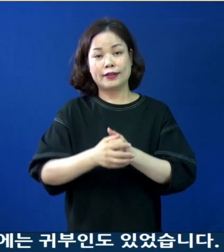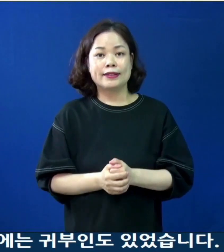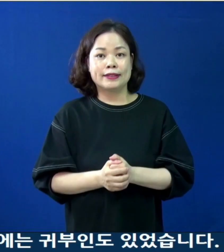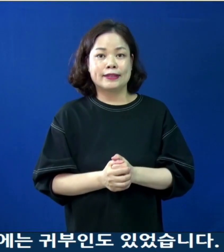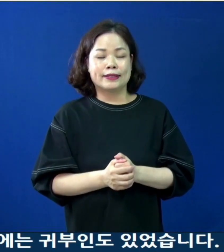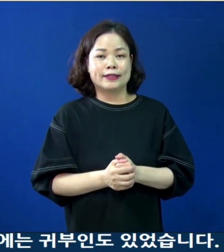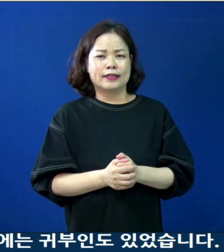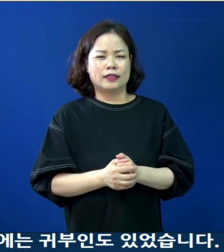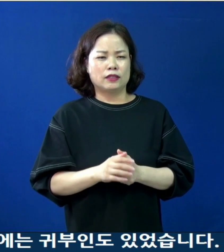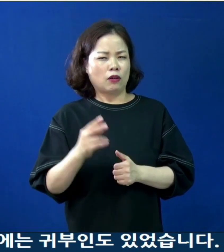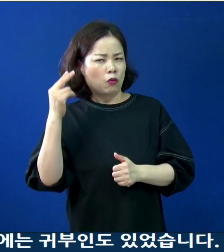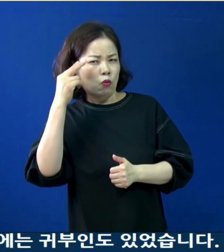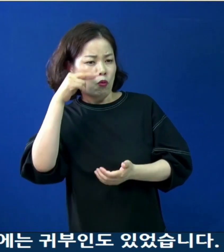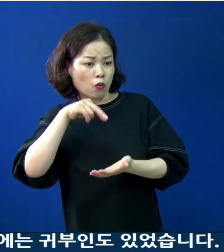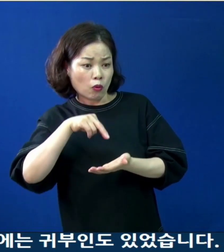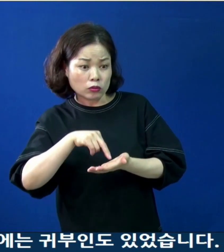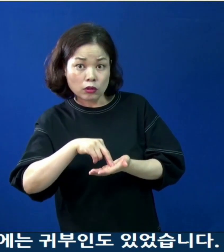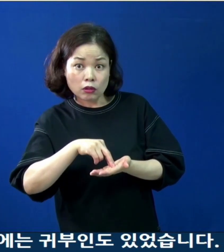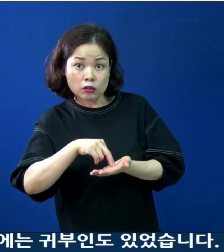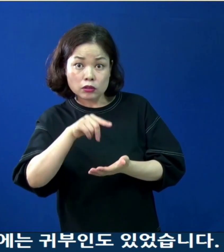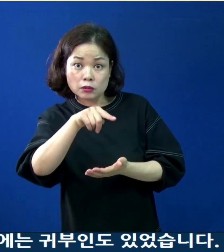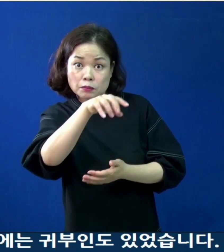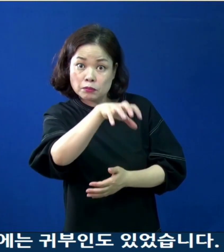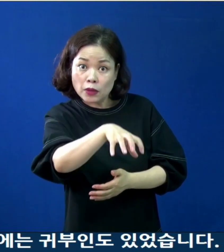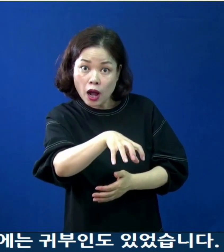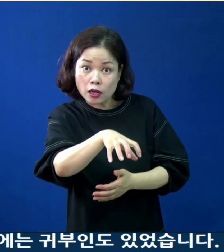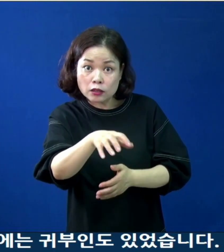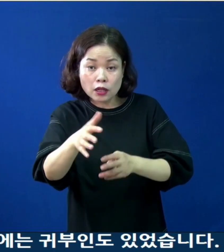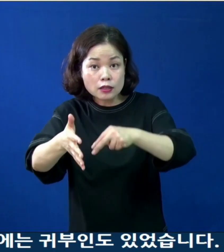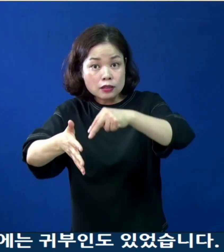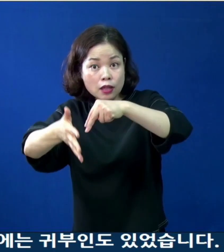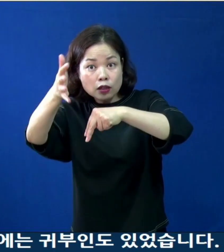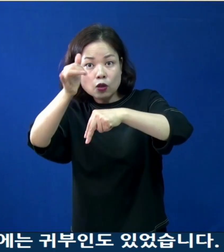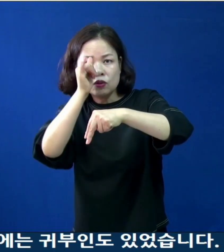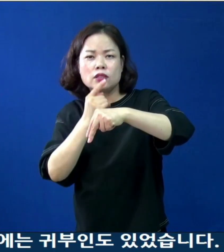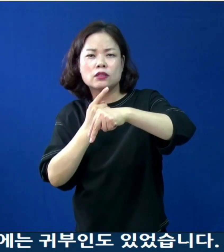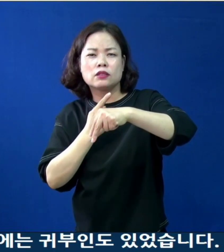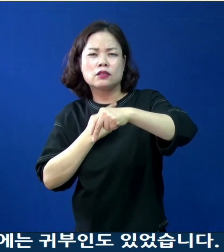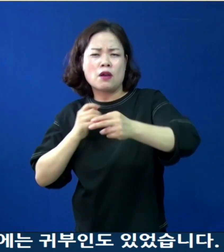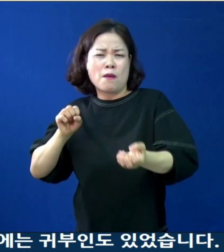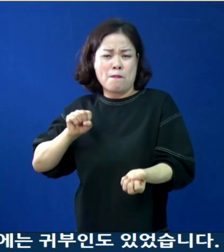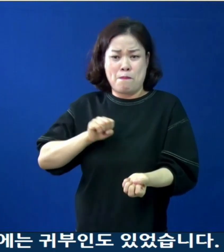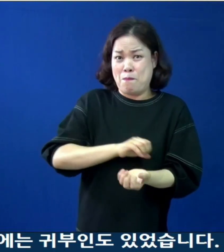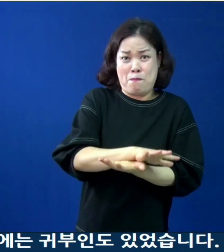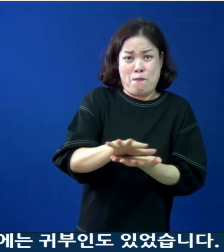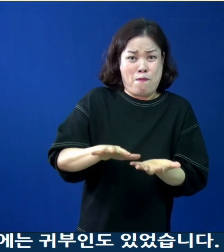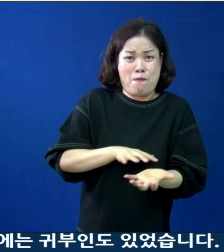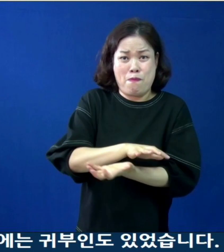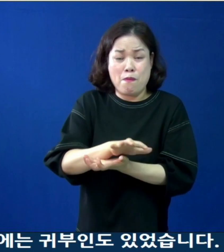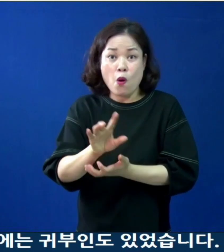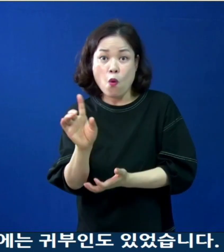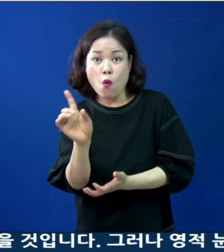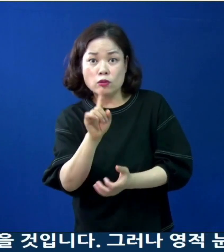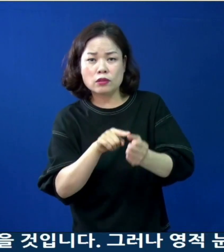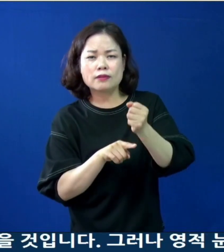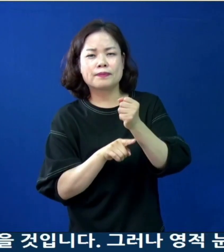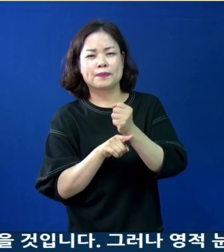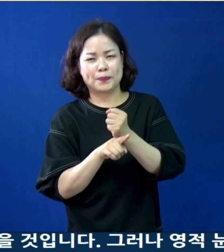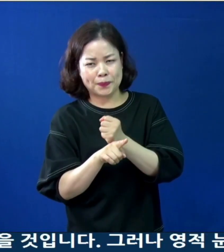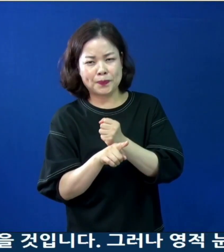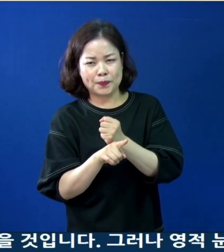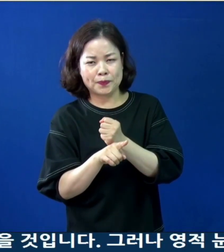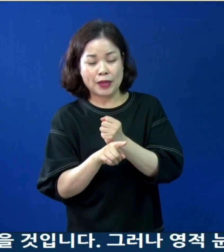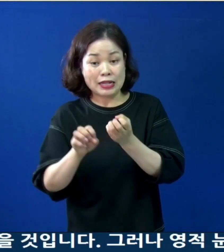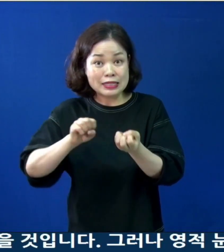우리가 이 관점에서 그 마을에 데살로니가에 있었던 소동이 어떤 의미가 있는지